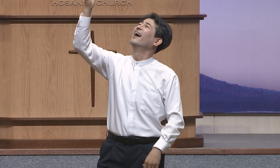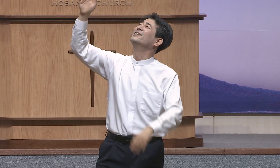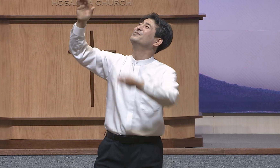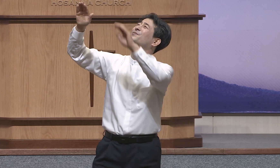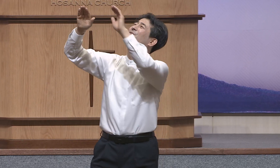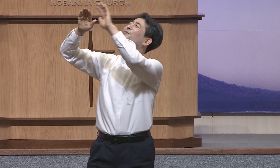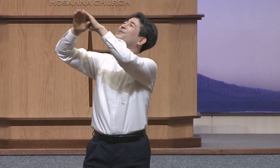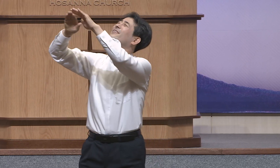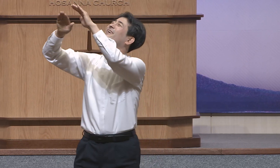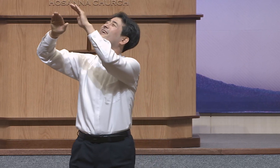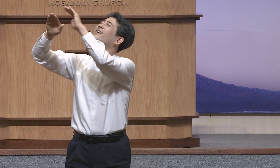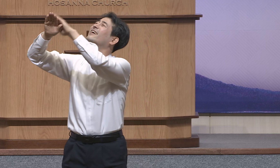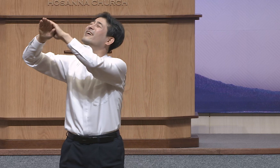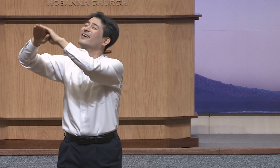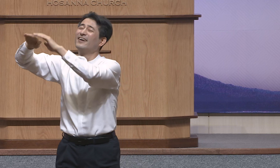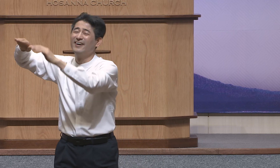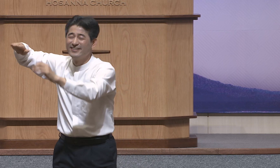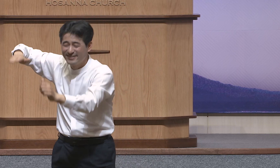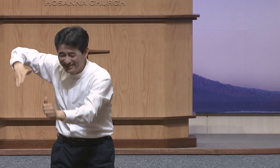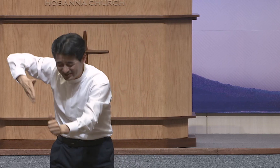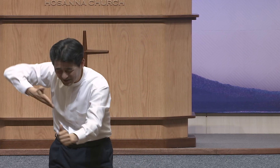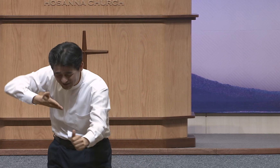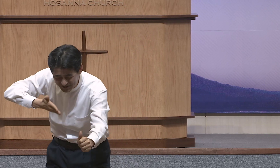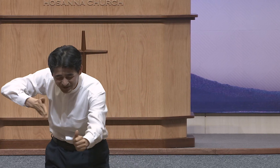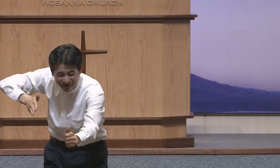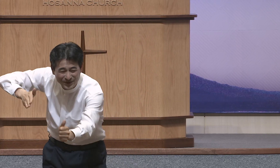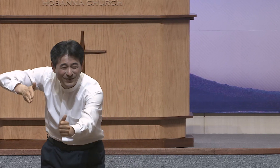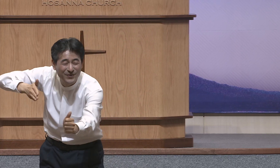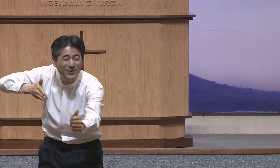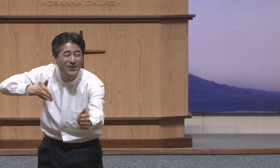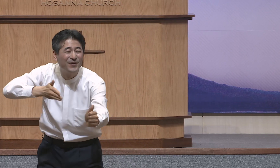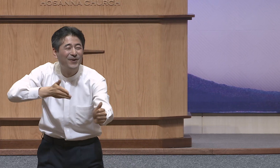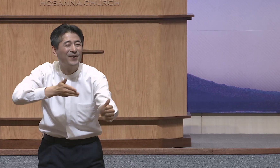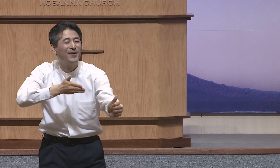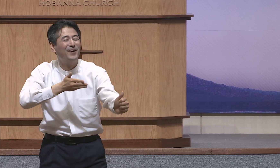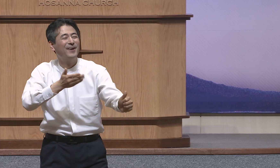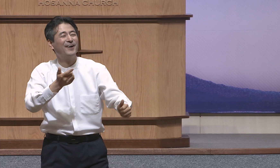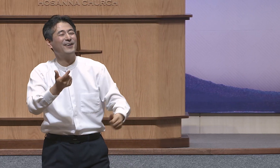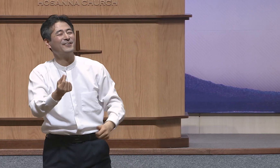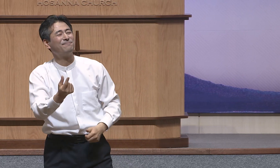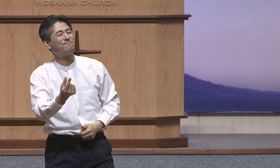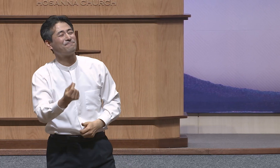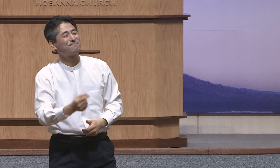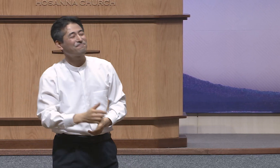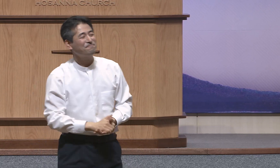그의 손에 있었죠. 나를 지으신 주님